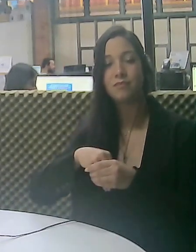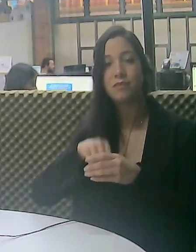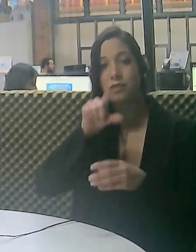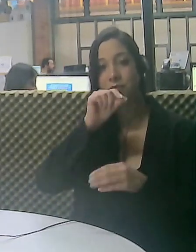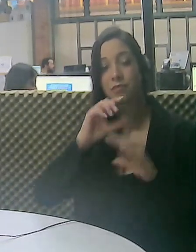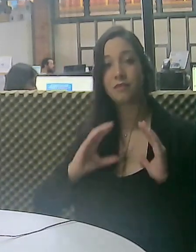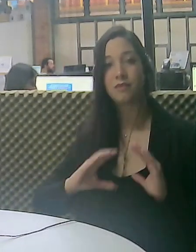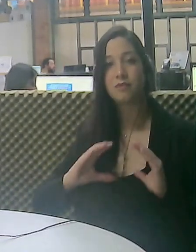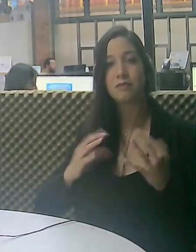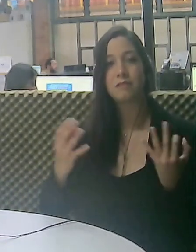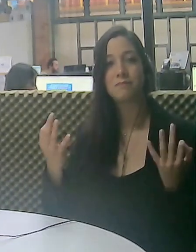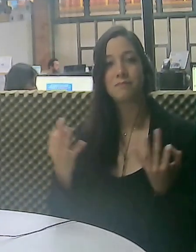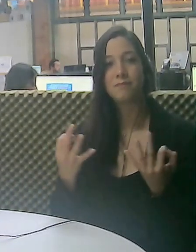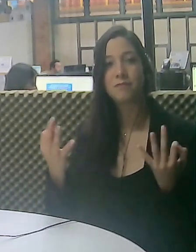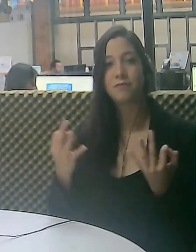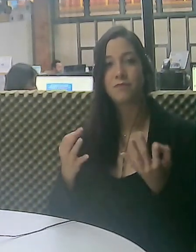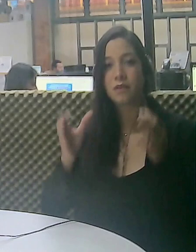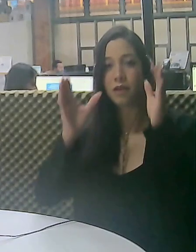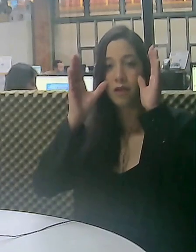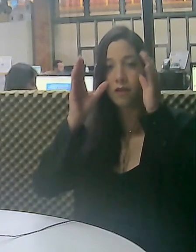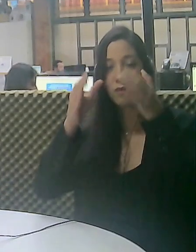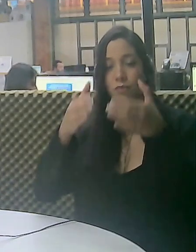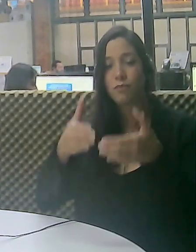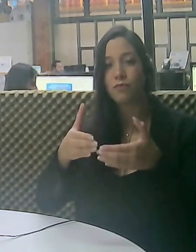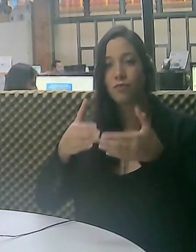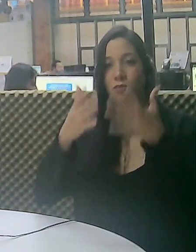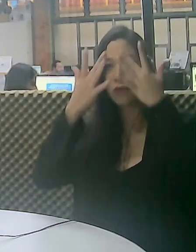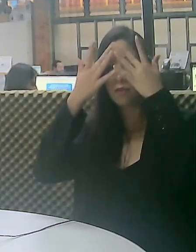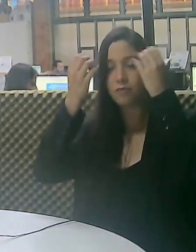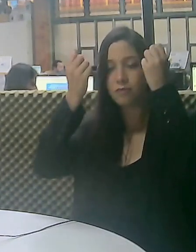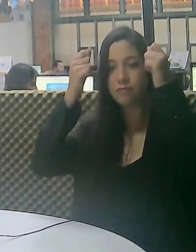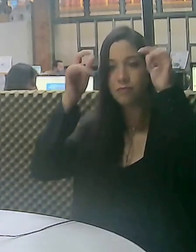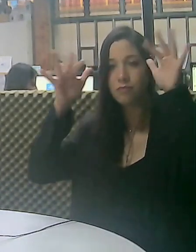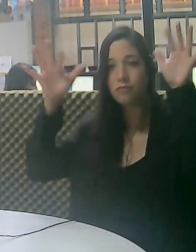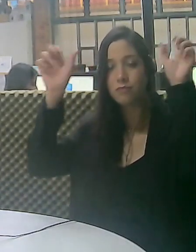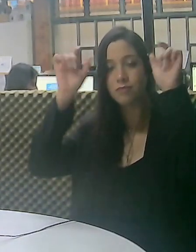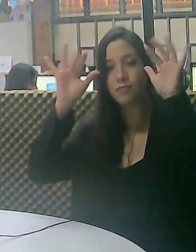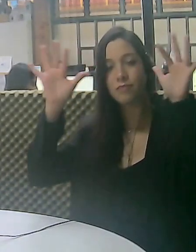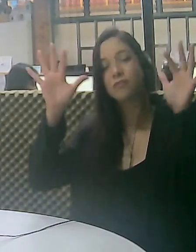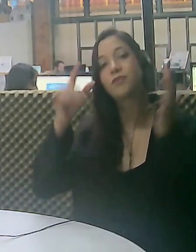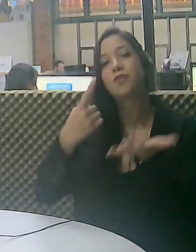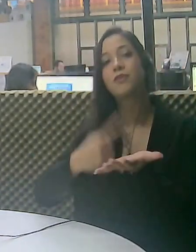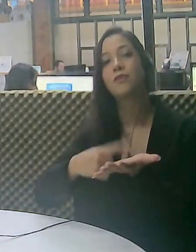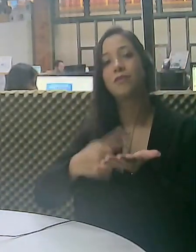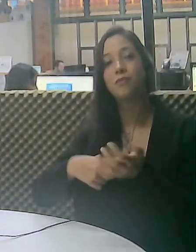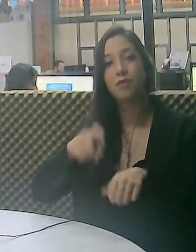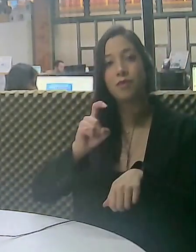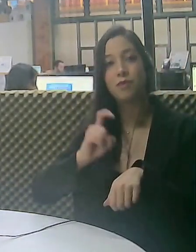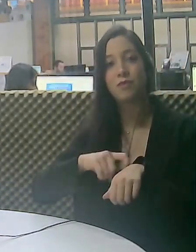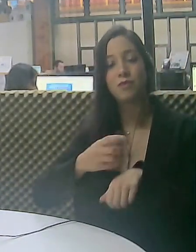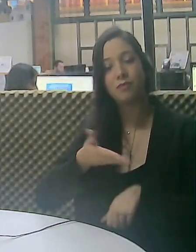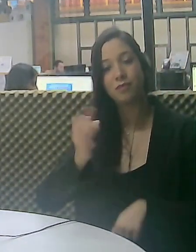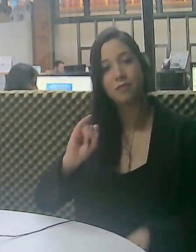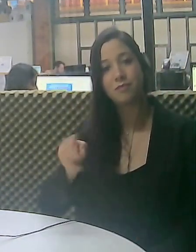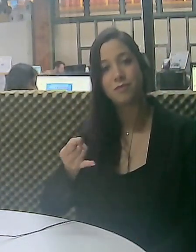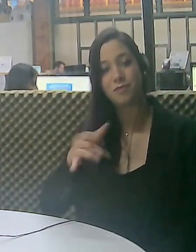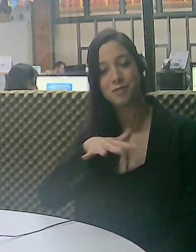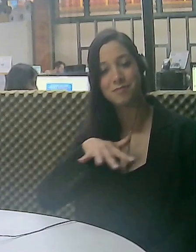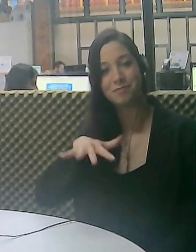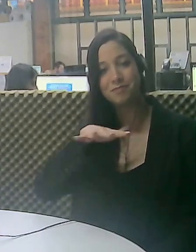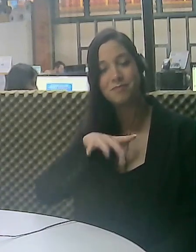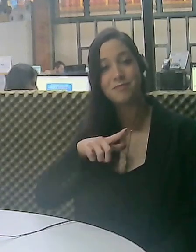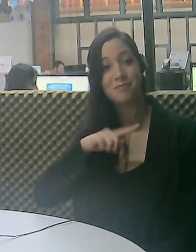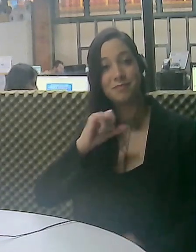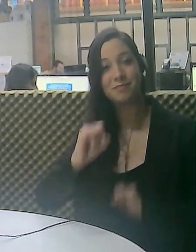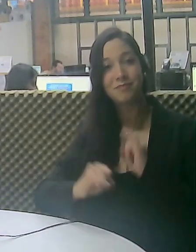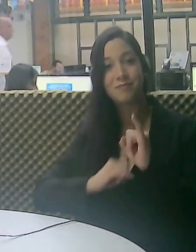é o lugar perfeito para concentrar e deixar as ideias fluírem. Agende seu horário e venha aproveitar este cantinho com acesso